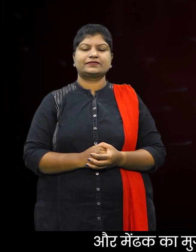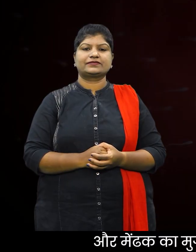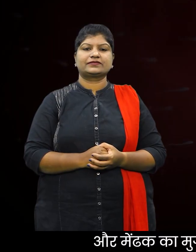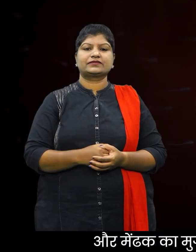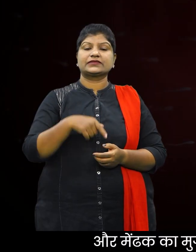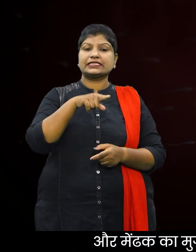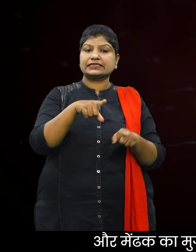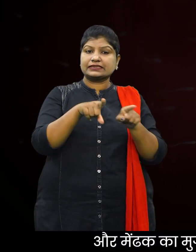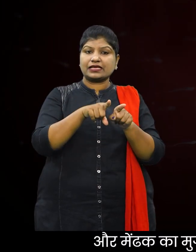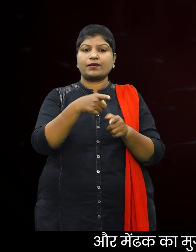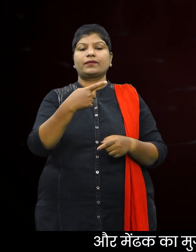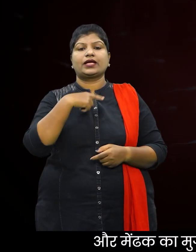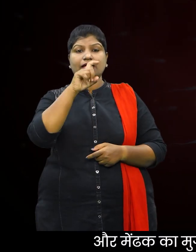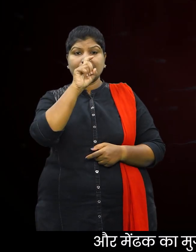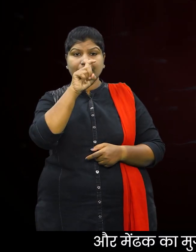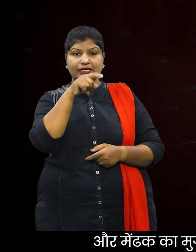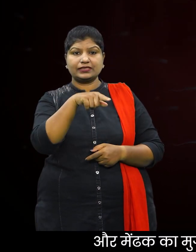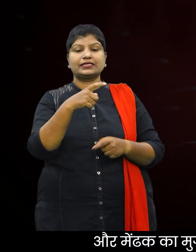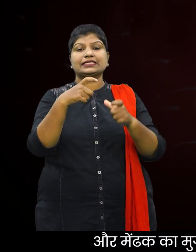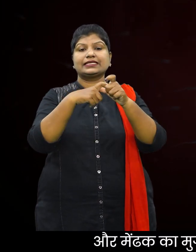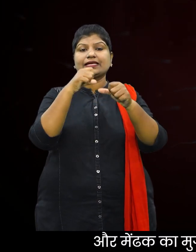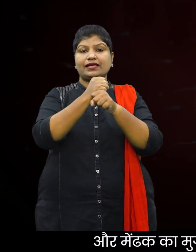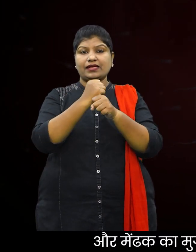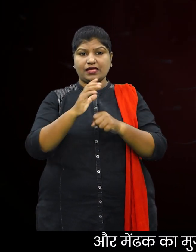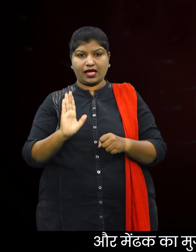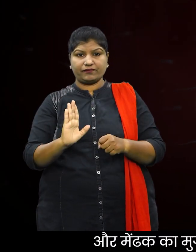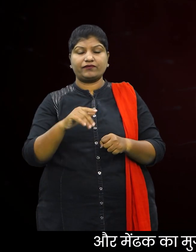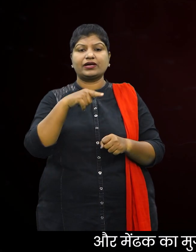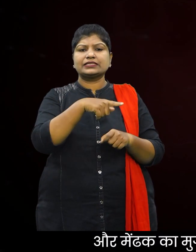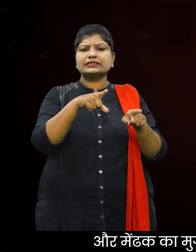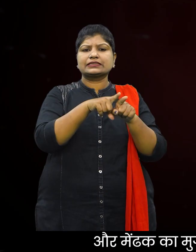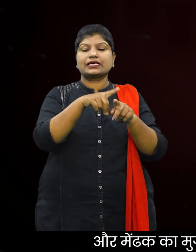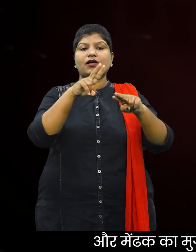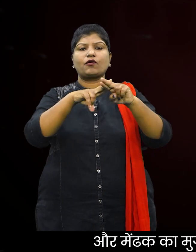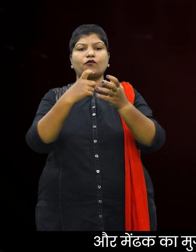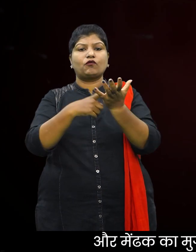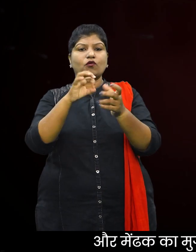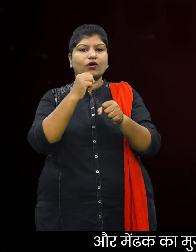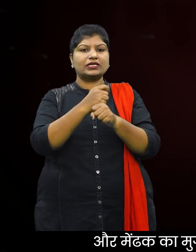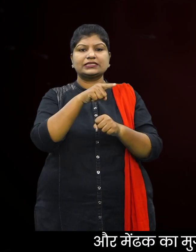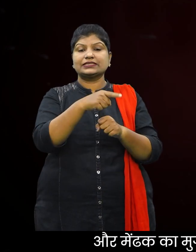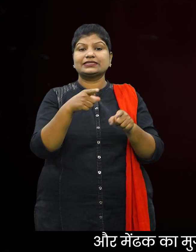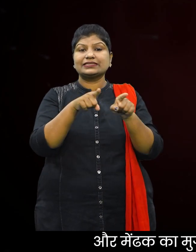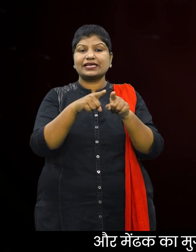और मेंढक का मुर्गी के अंडे की तरह बाहरी कवच नहीं होता